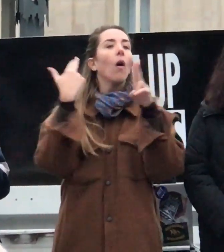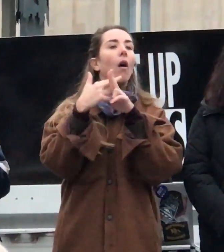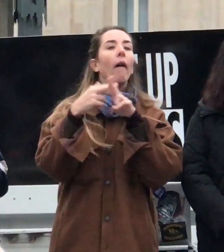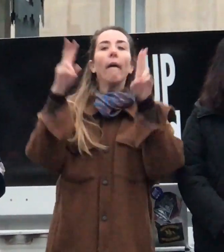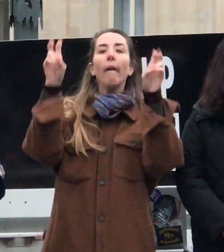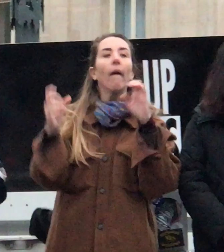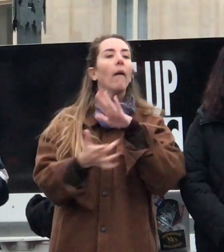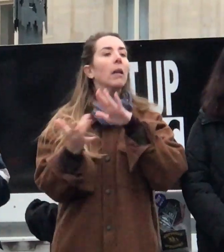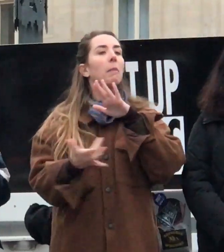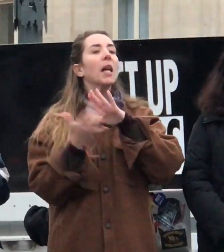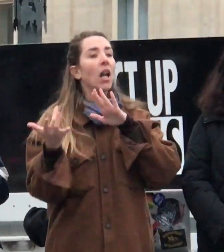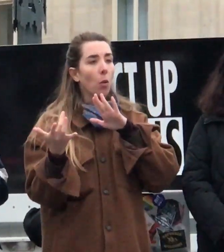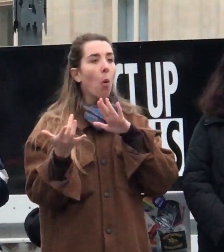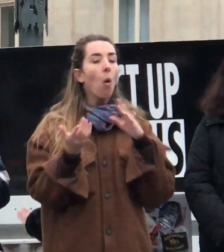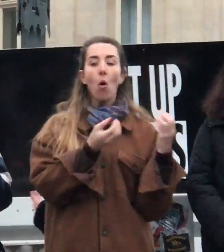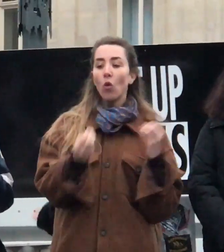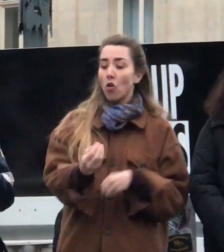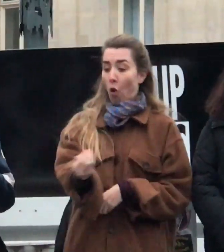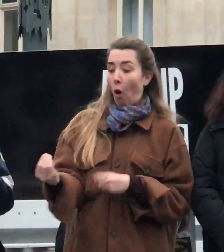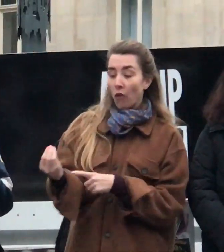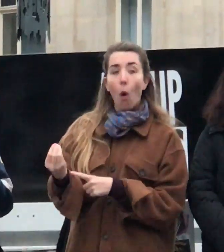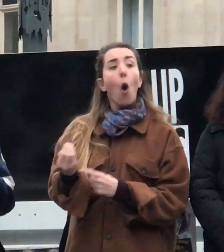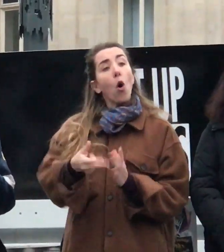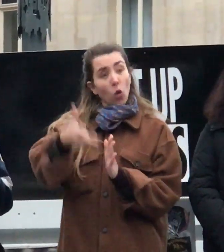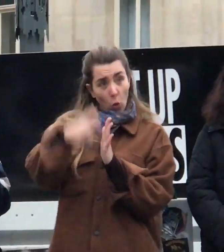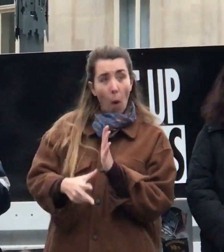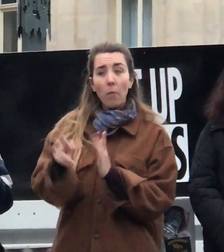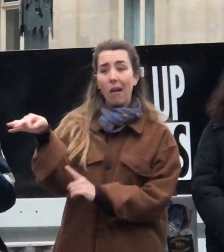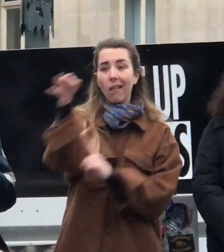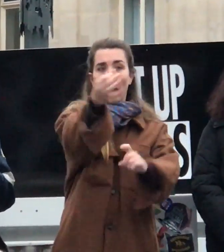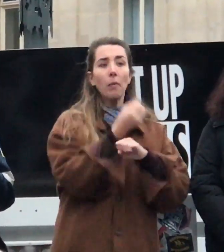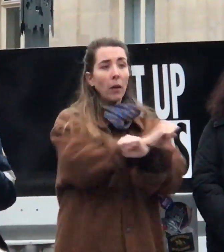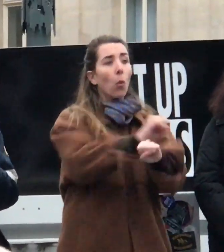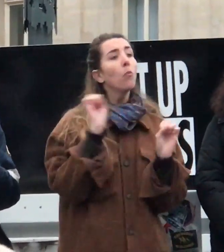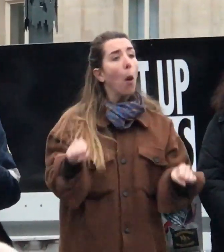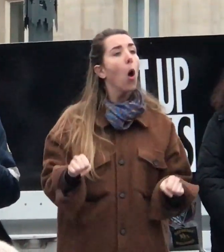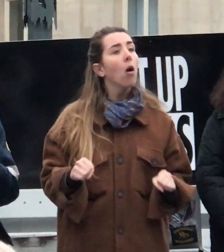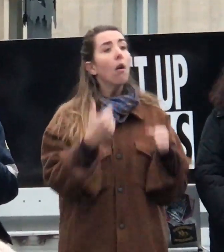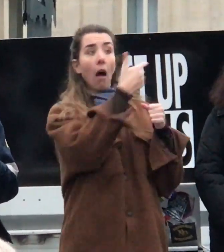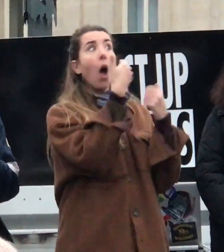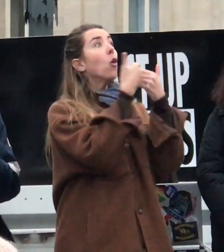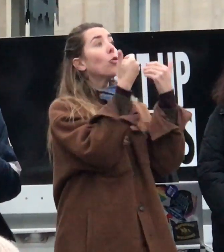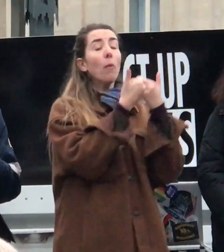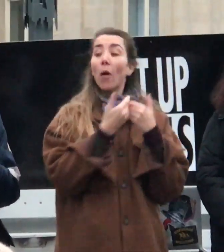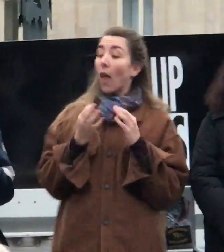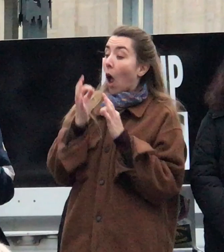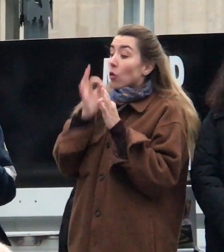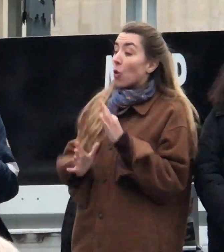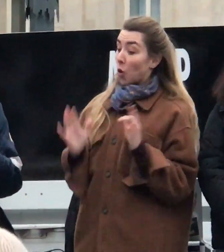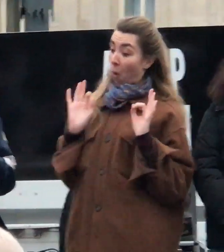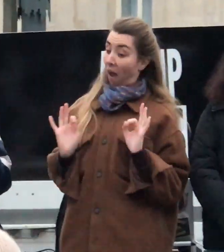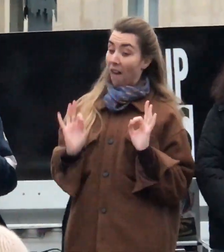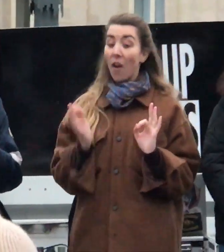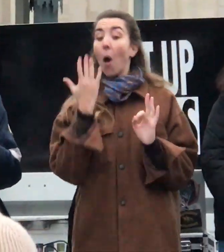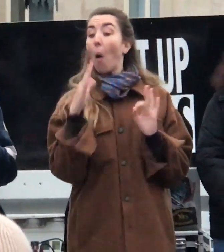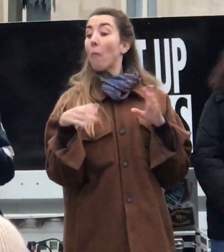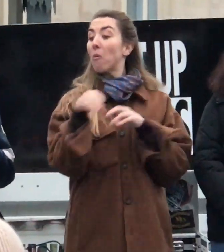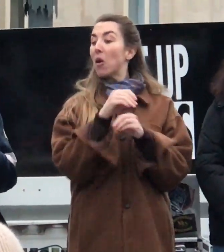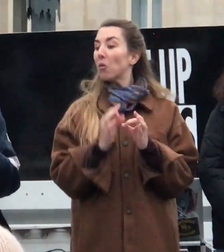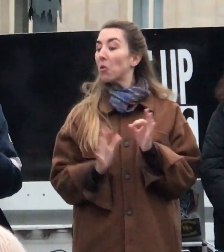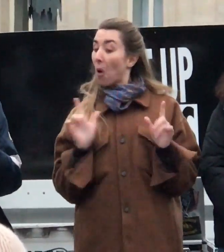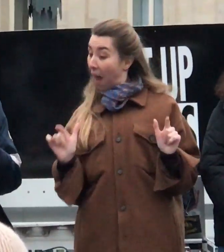immigration permettant l'enfermement d'enfants pendant 3 mois nous demandent maintenant des solutions sur la situation d'autres